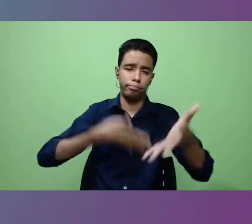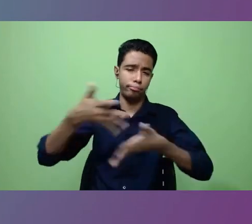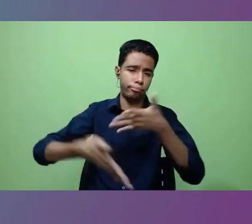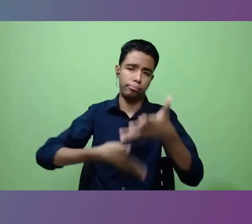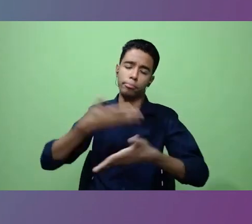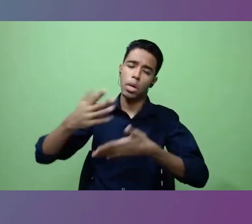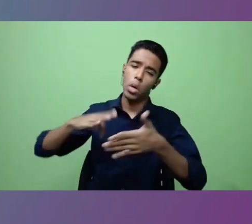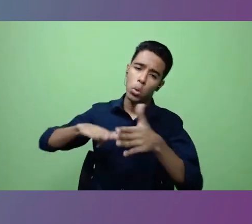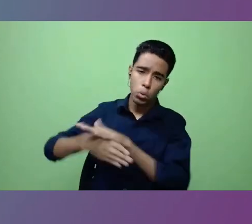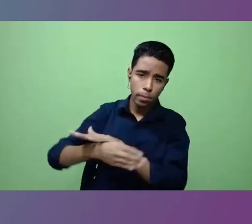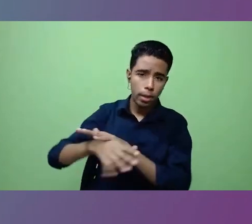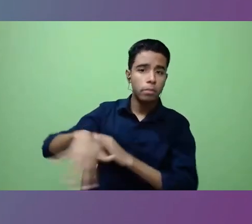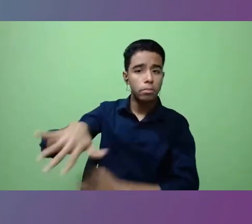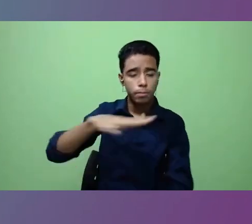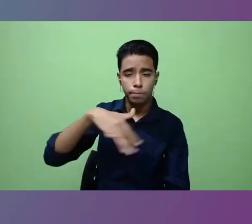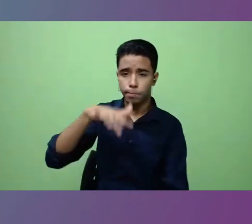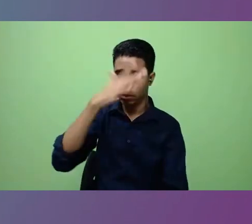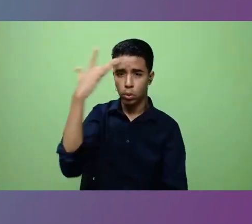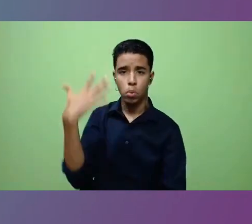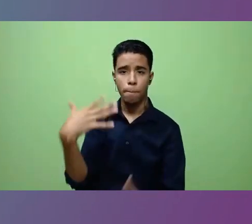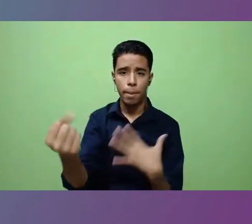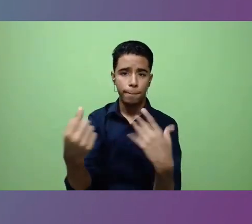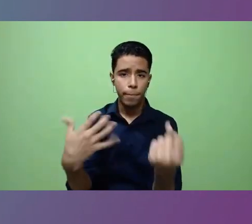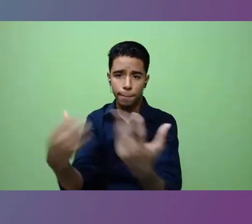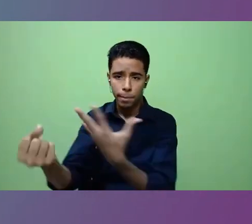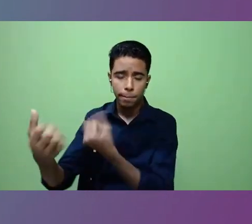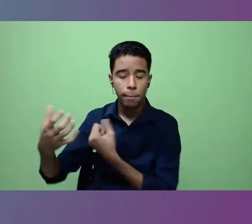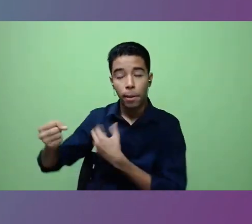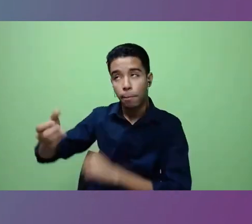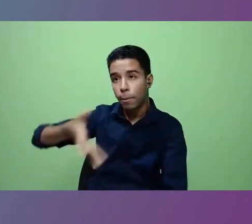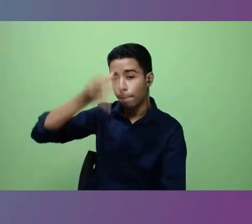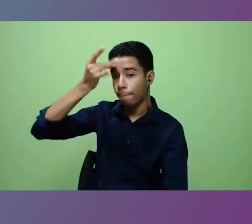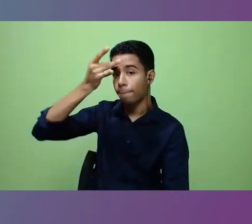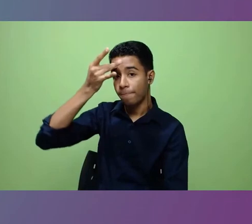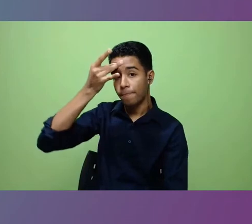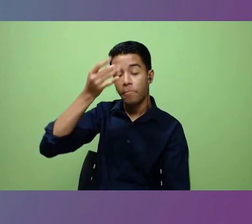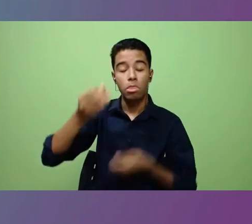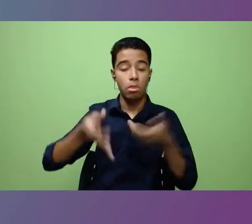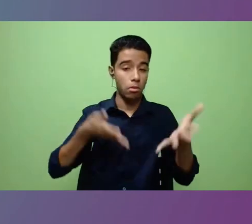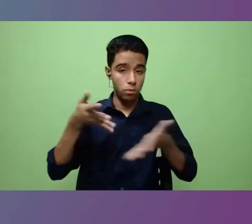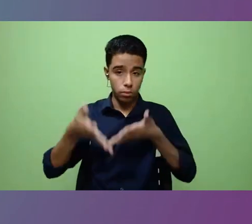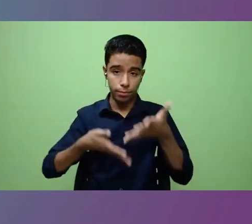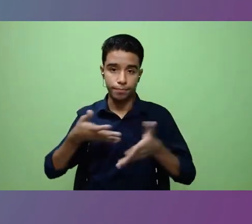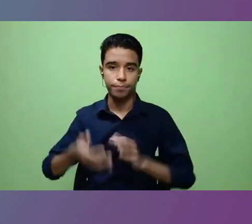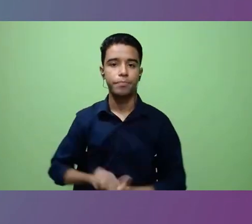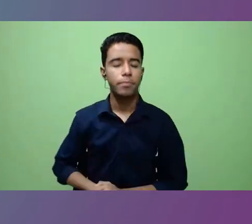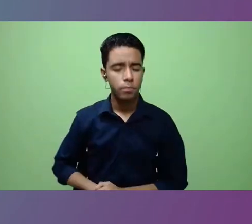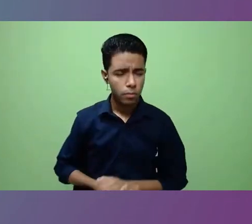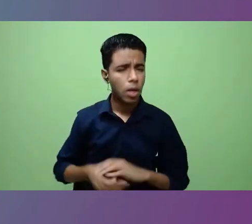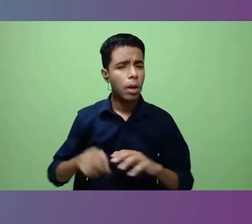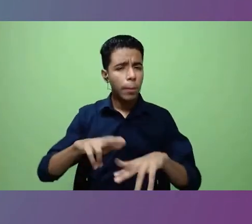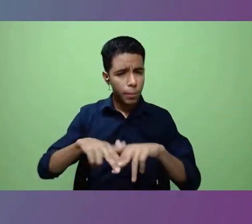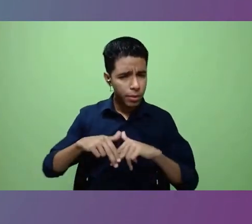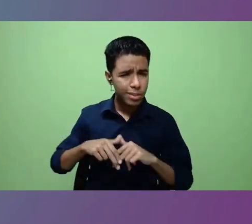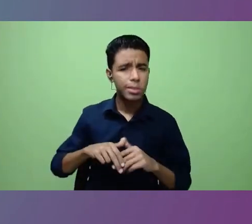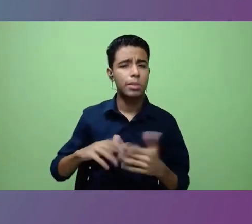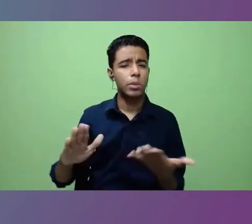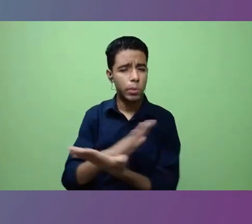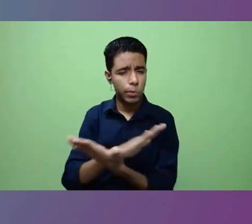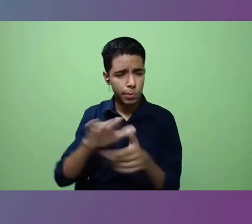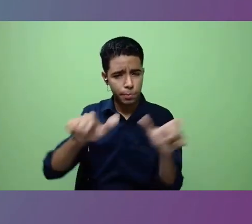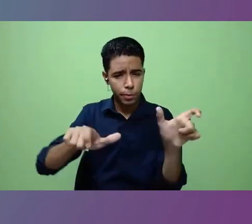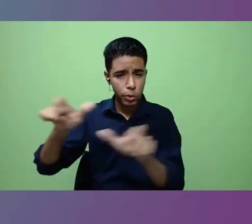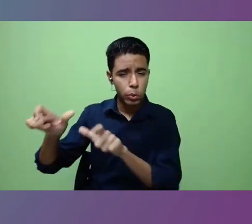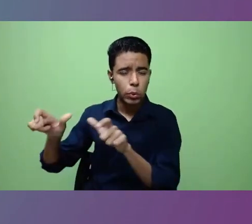esse processo ele é muito natural. É por isso que existe uma certa resistência com a criação de sinais, porque quando você